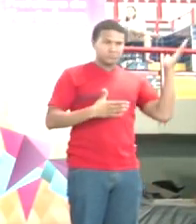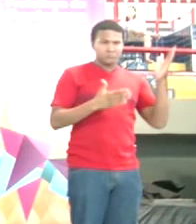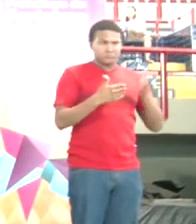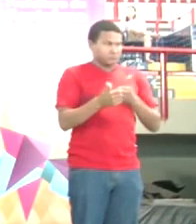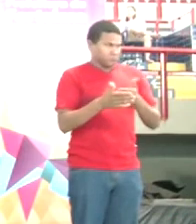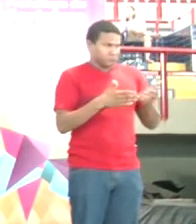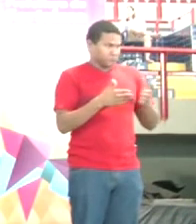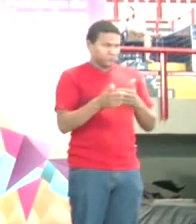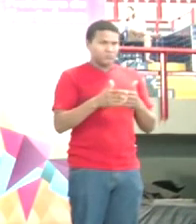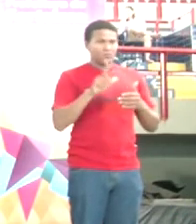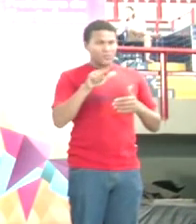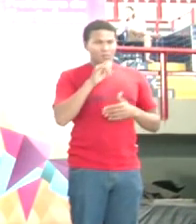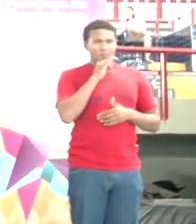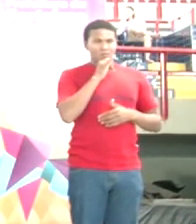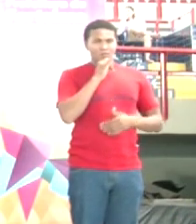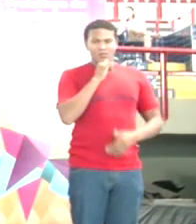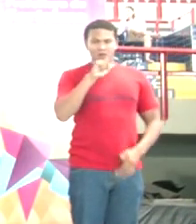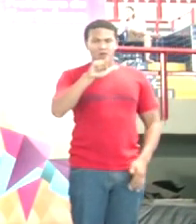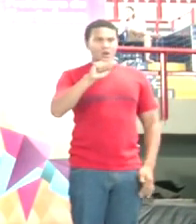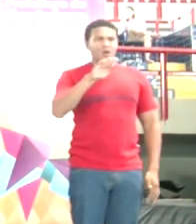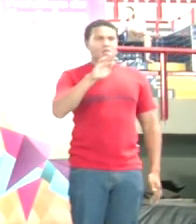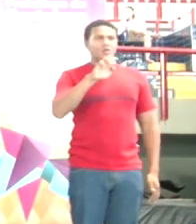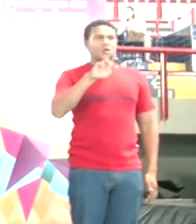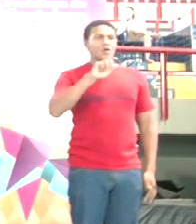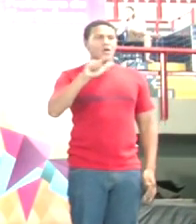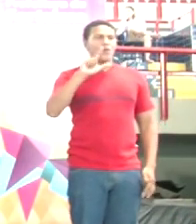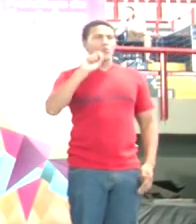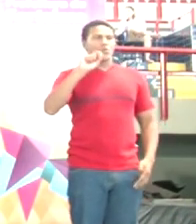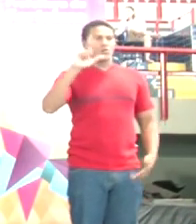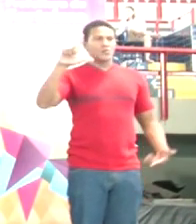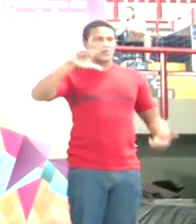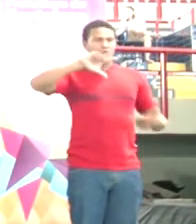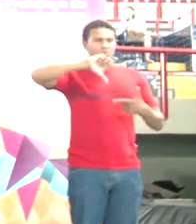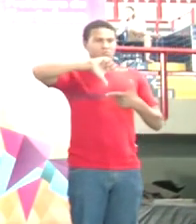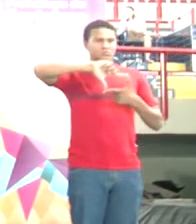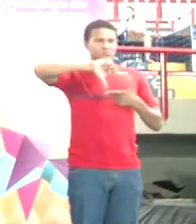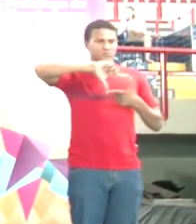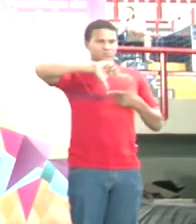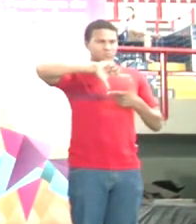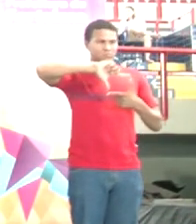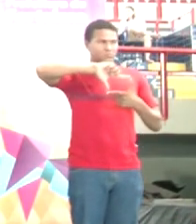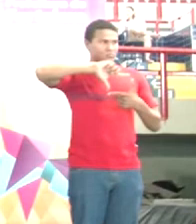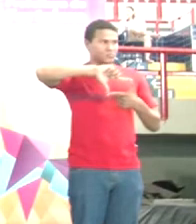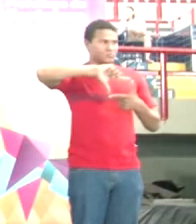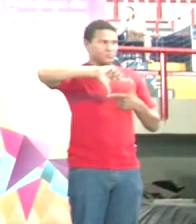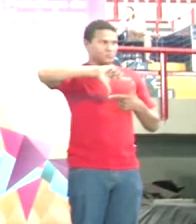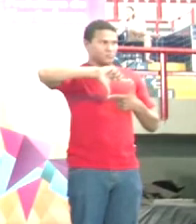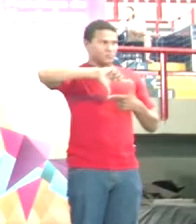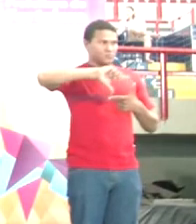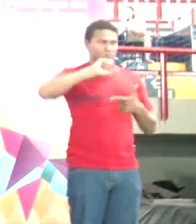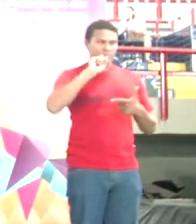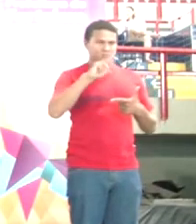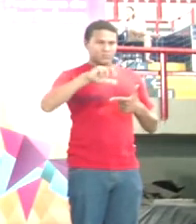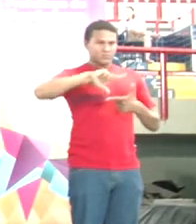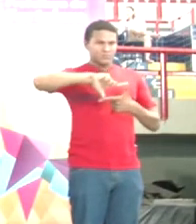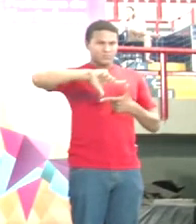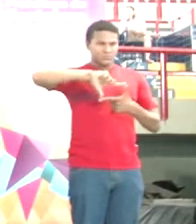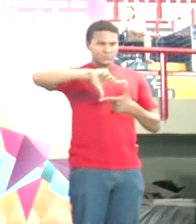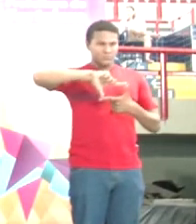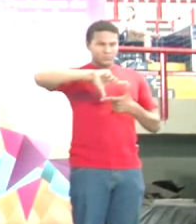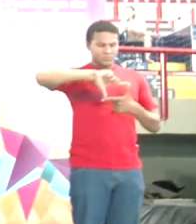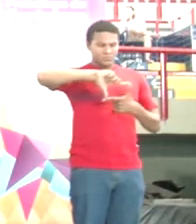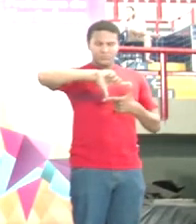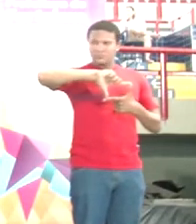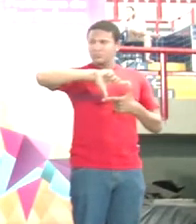lateral do cilindro nada mais é do que figura plana, um retângulo. Tá legal? E a base do